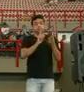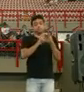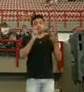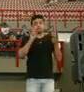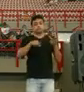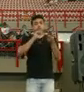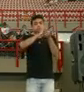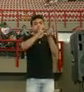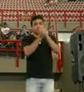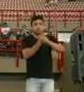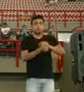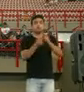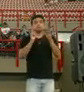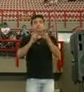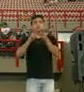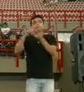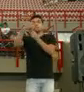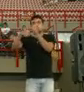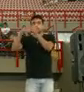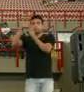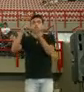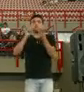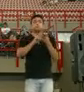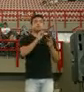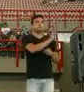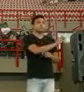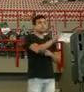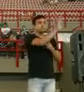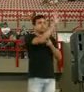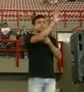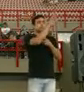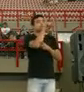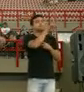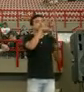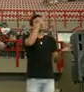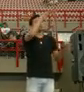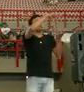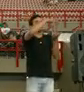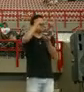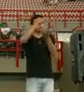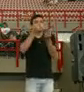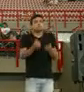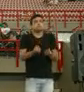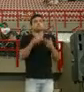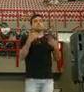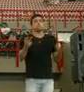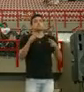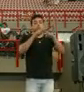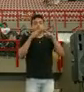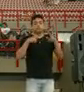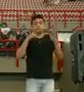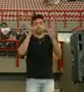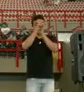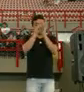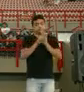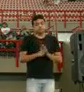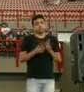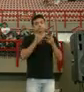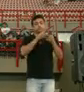de moléculas, o volume se for um gás, ok? Então são muitas coisas que podem ser perguntadas no cálculo